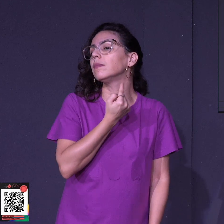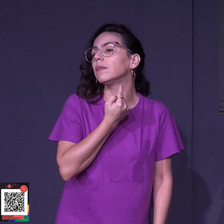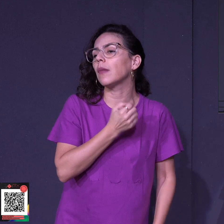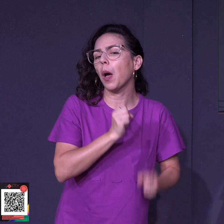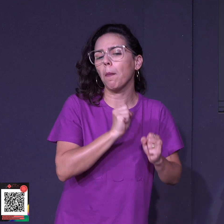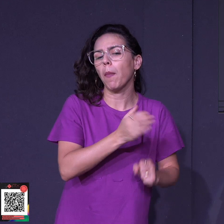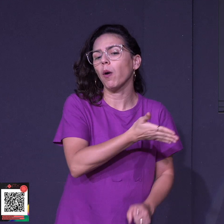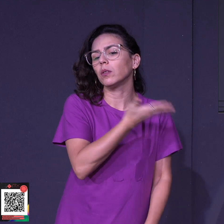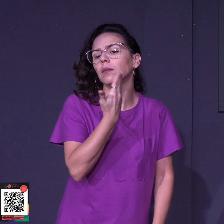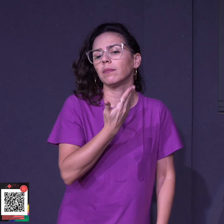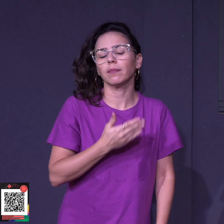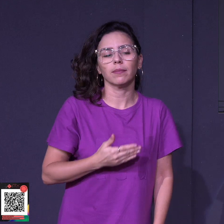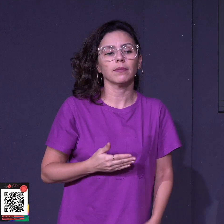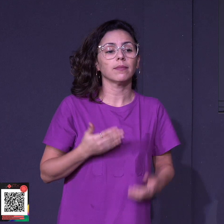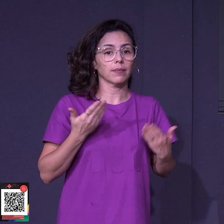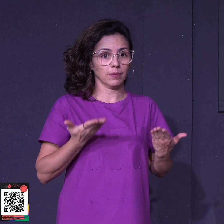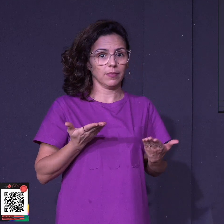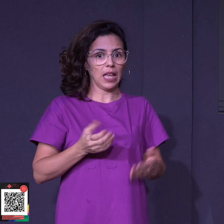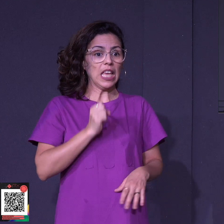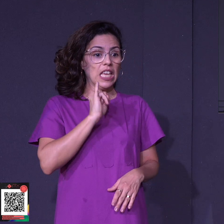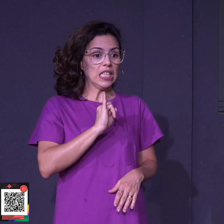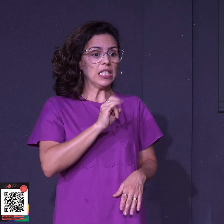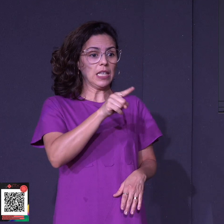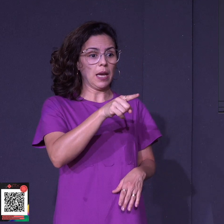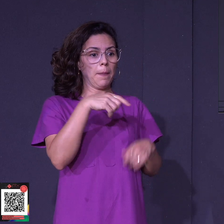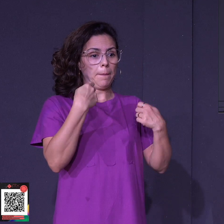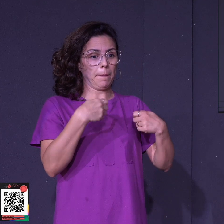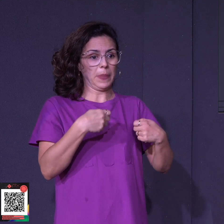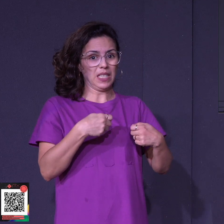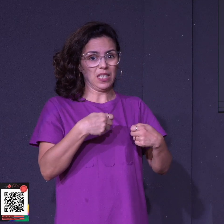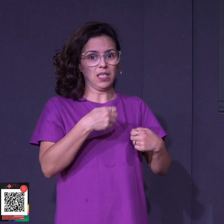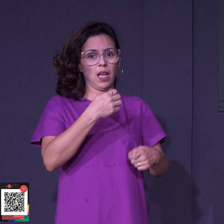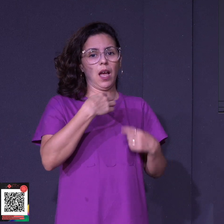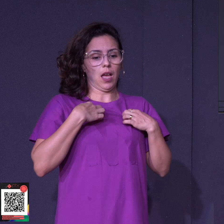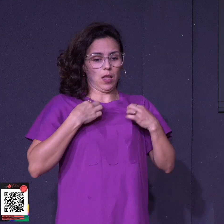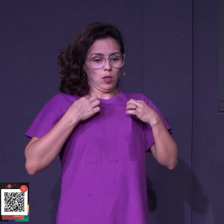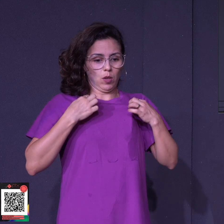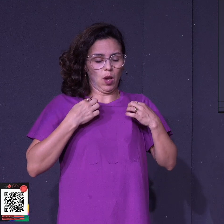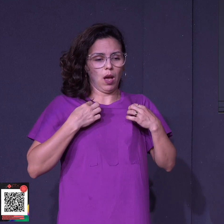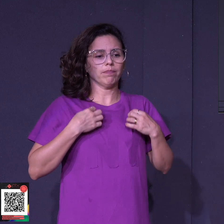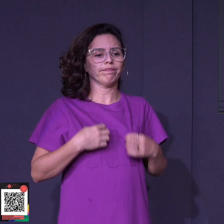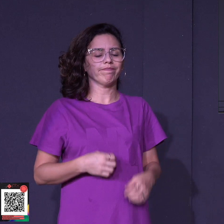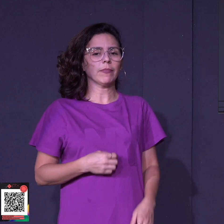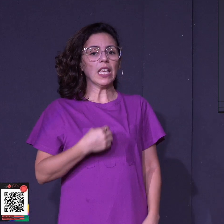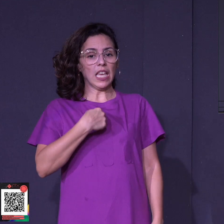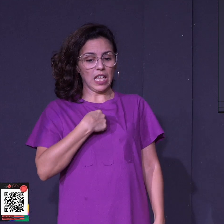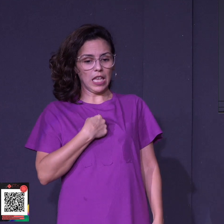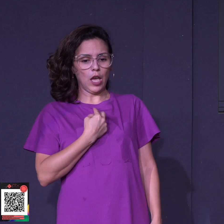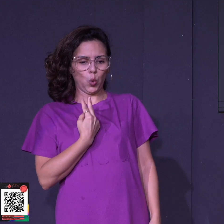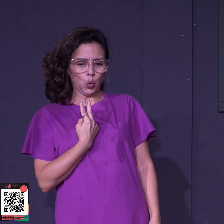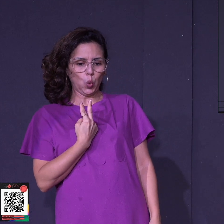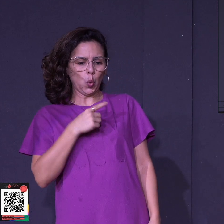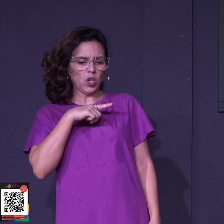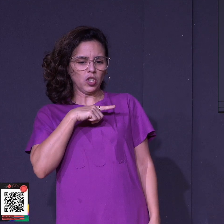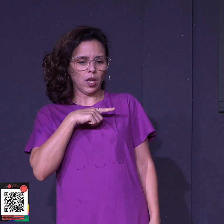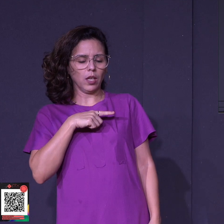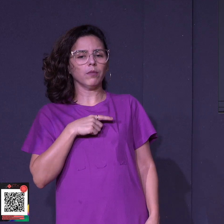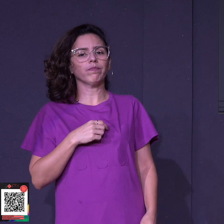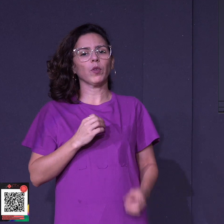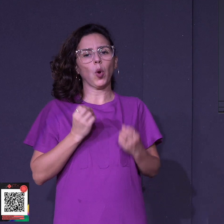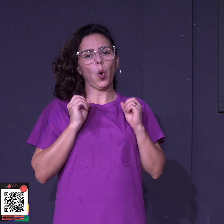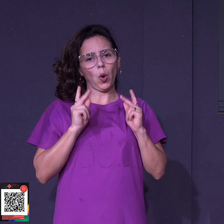vá com ele 2. Dê a quem lhe pede, e não volte às costas àquele que deseja pedir-lhe